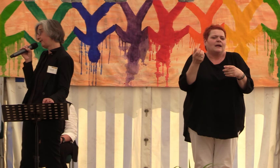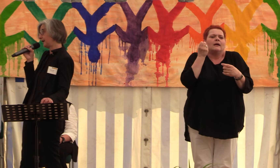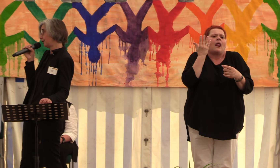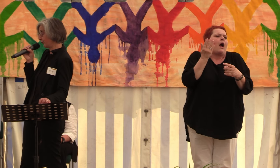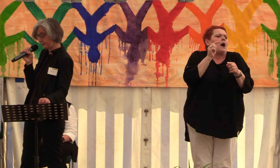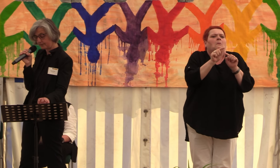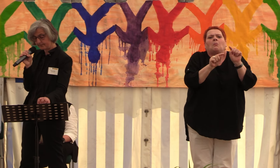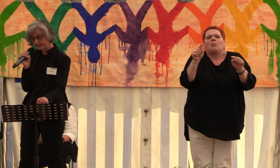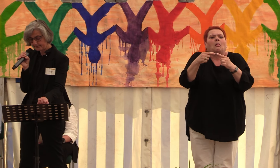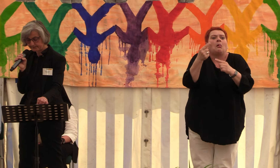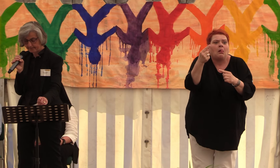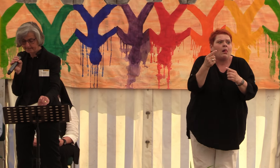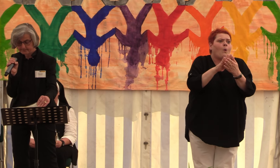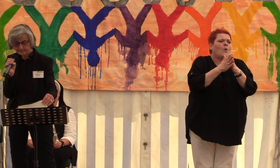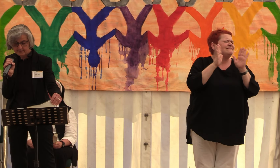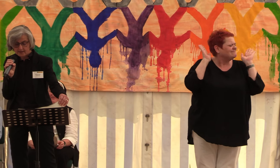so perfekt läuft.